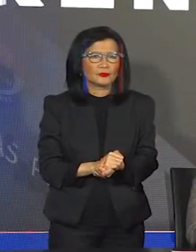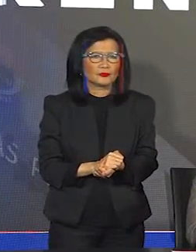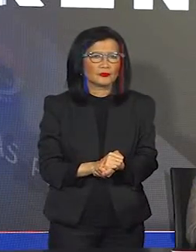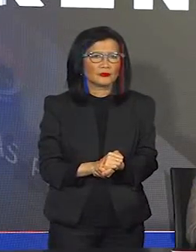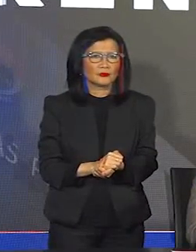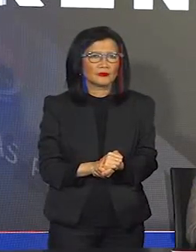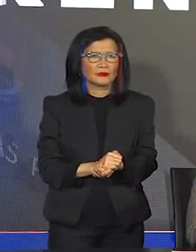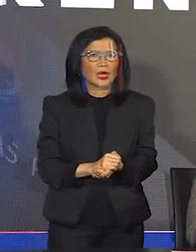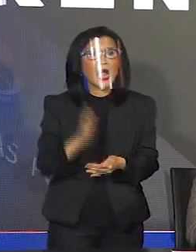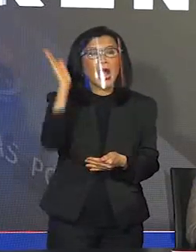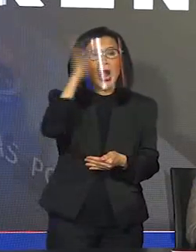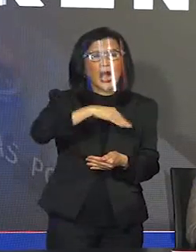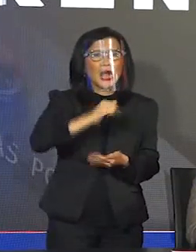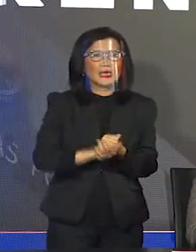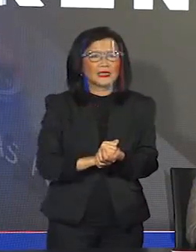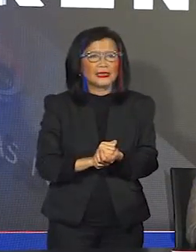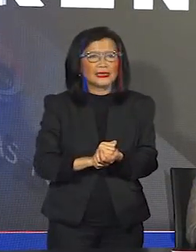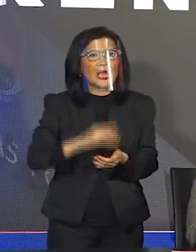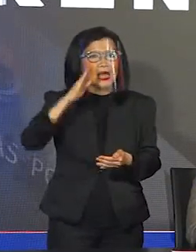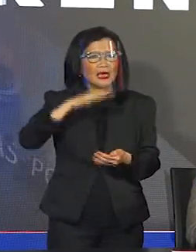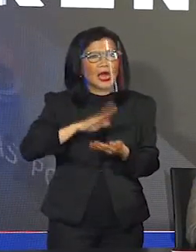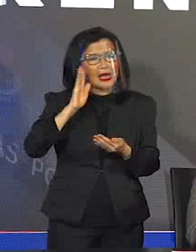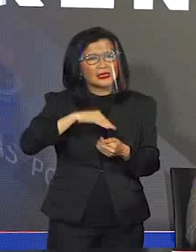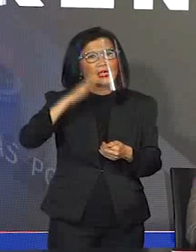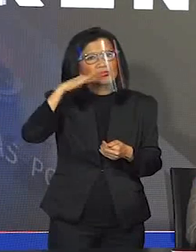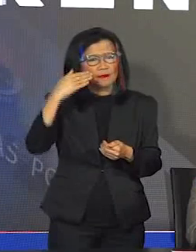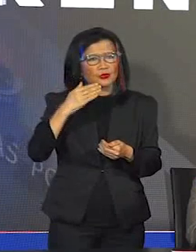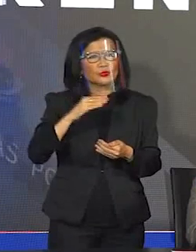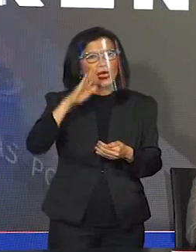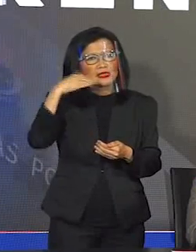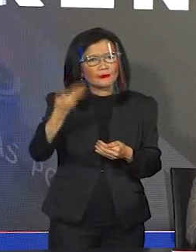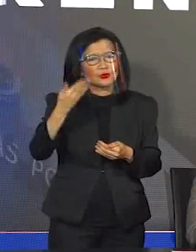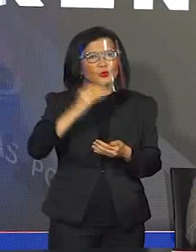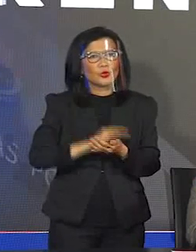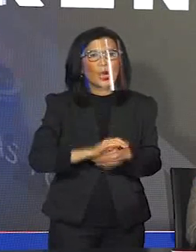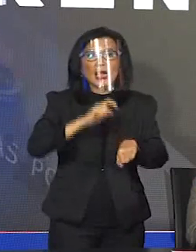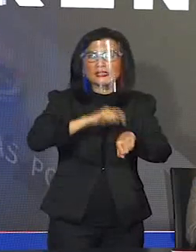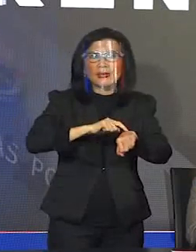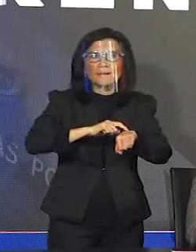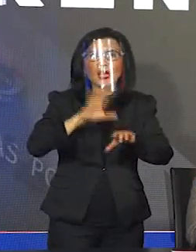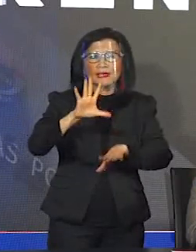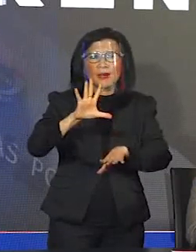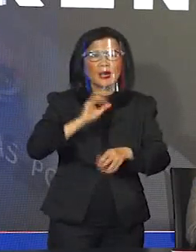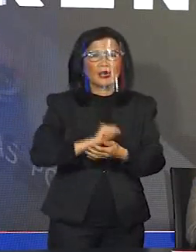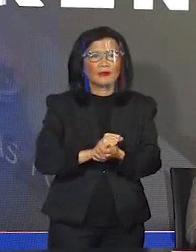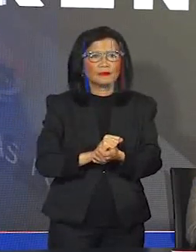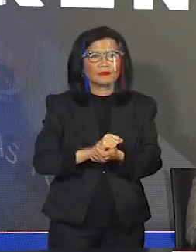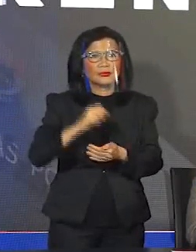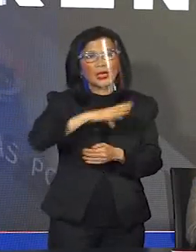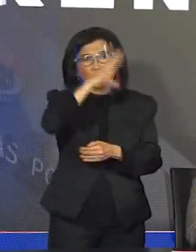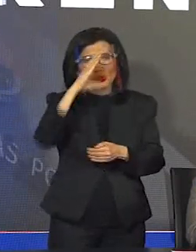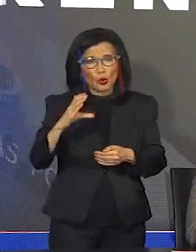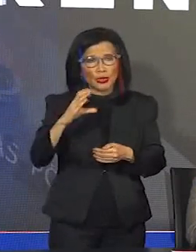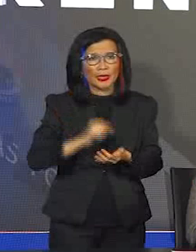Kejadian di hari Sabtu 13 November 2021 pukul 15